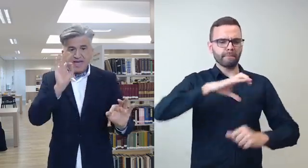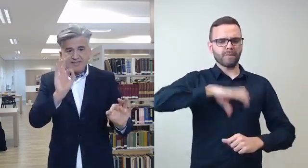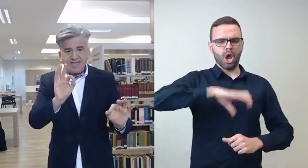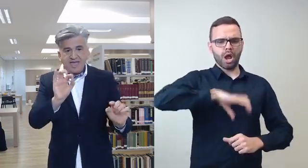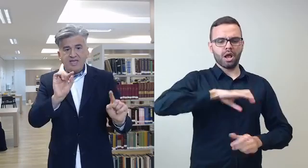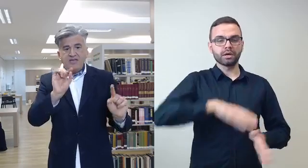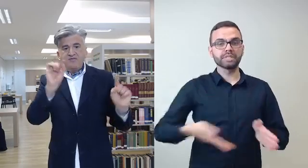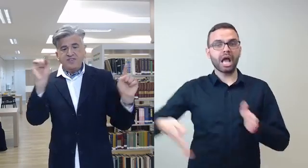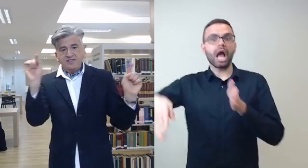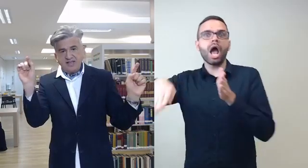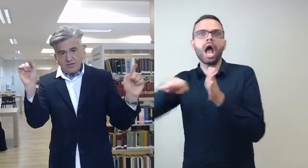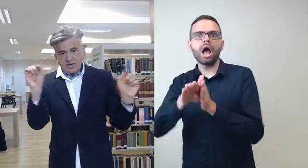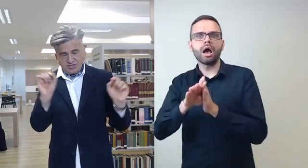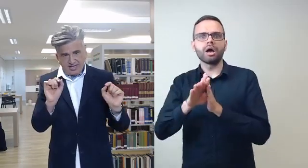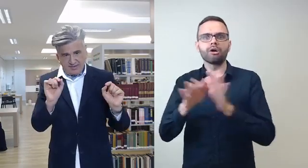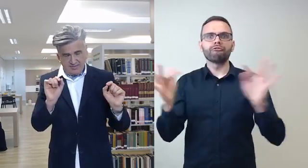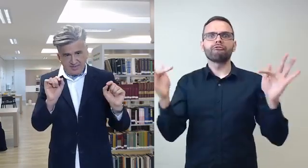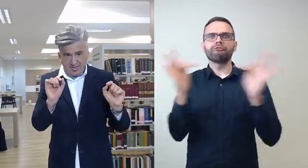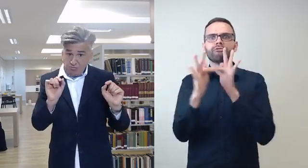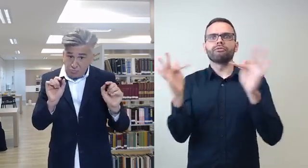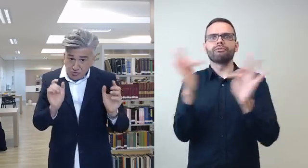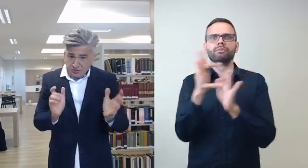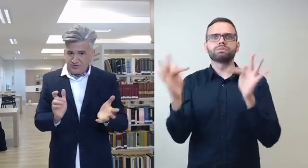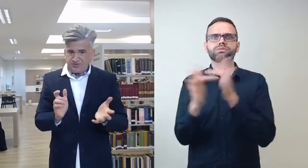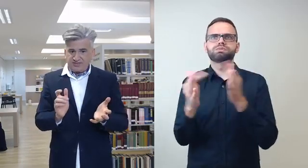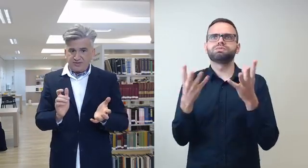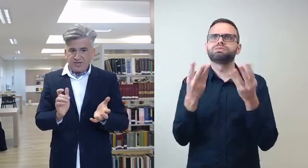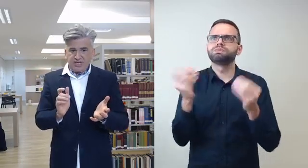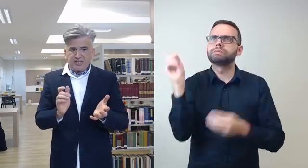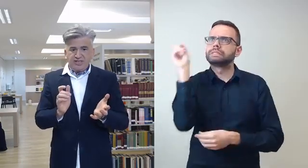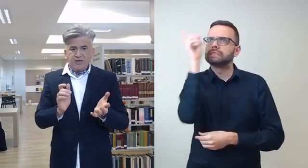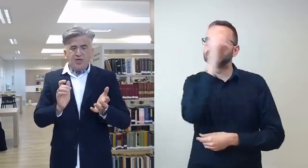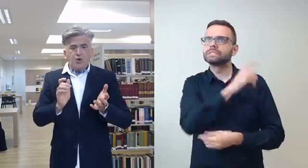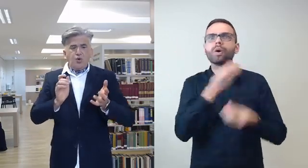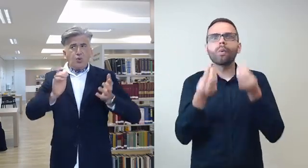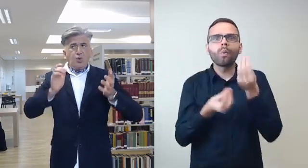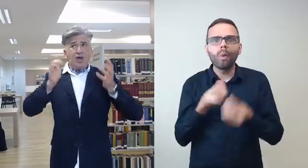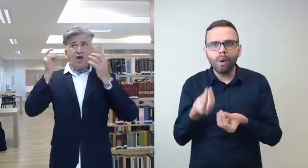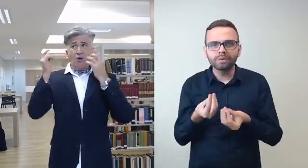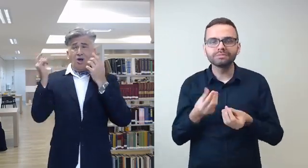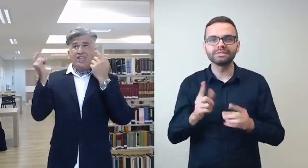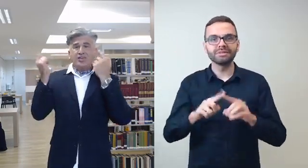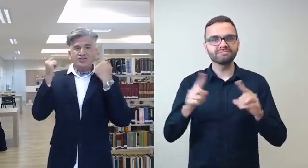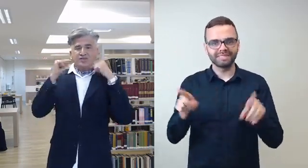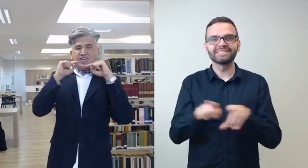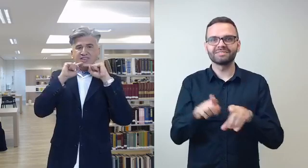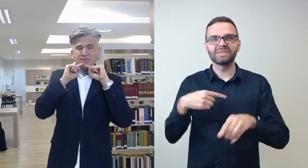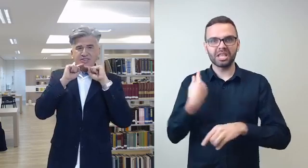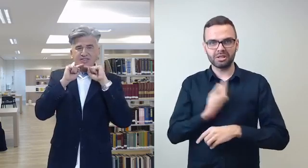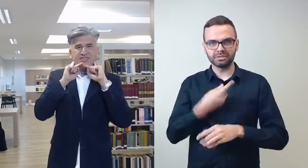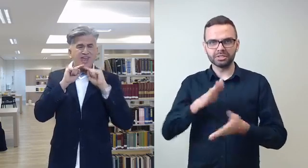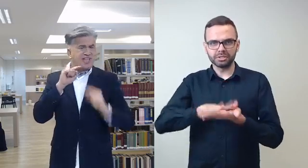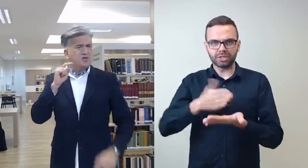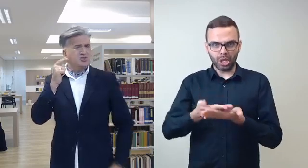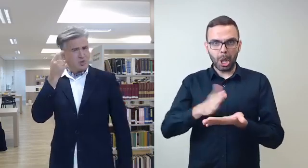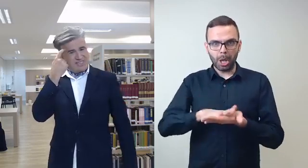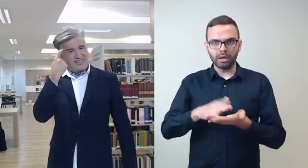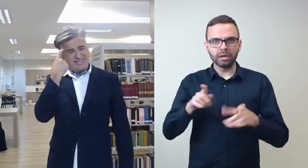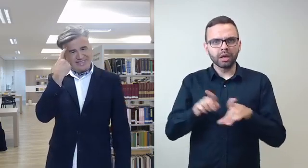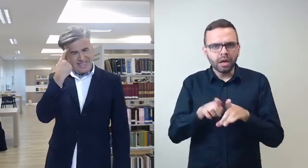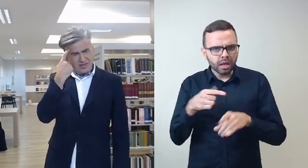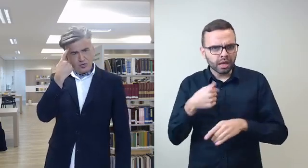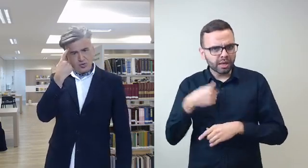português até física quântica. É muito difícil. Então, na hora que eu estiver interpretando, será que eu